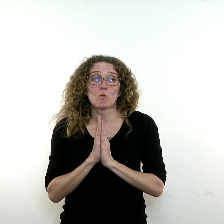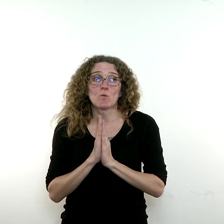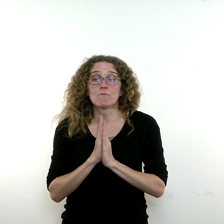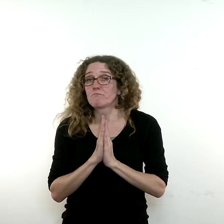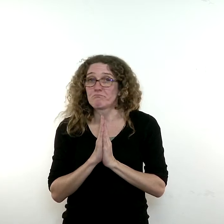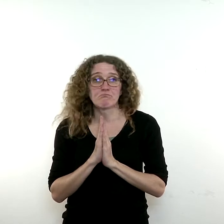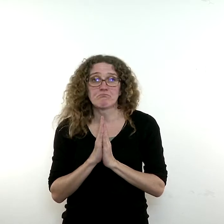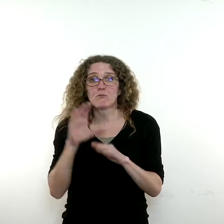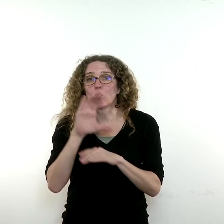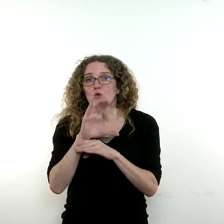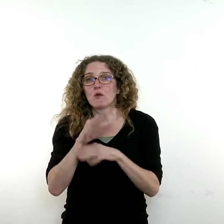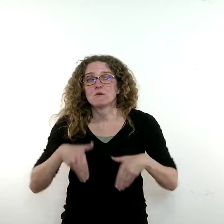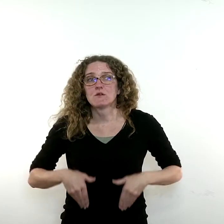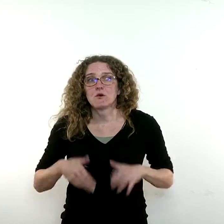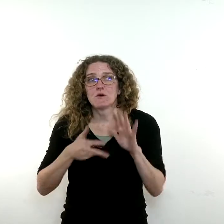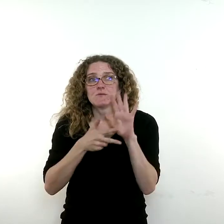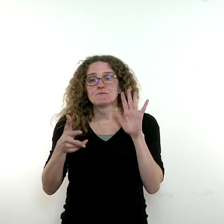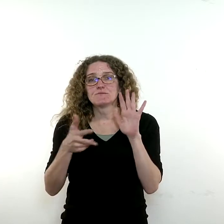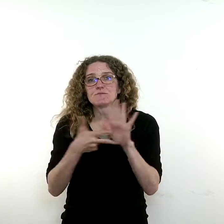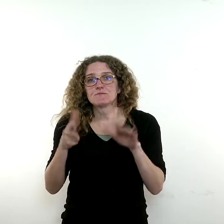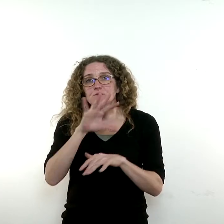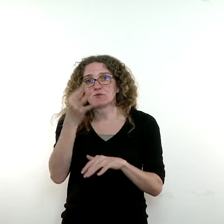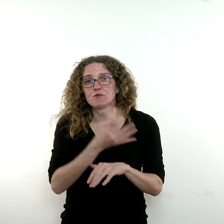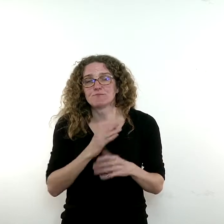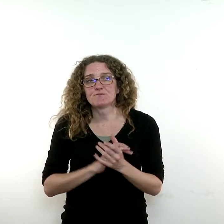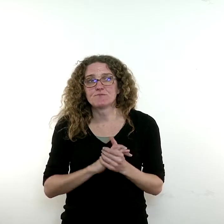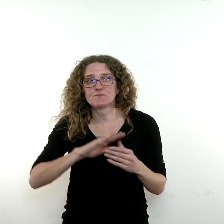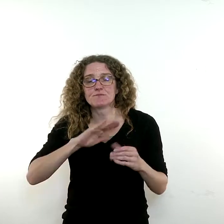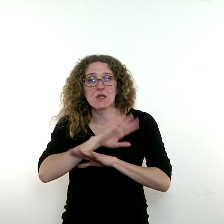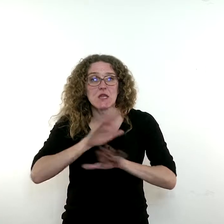Je mets aux voix. Contre? Abstention? Adopté à